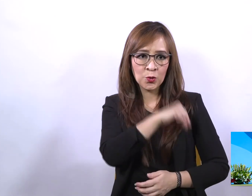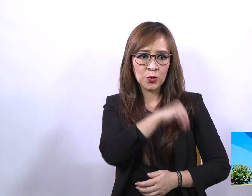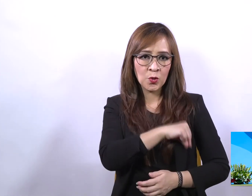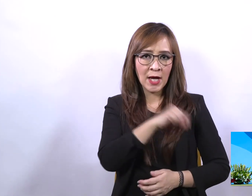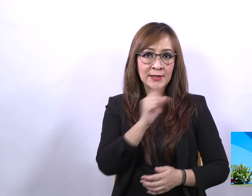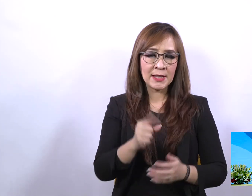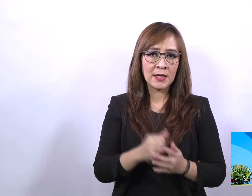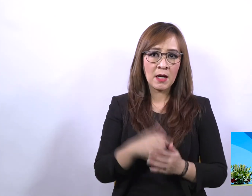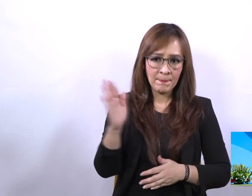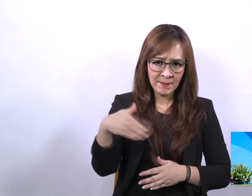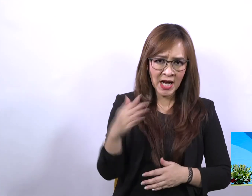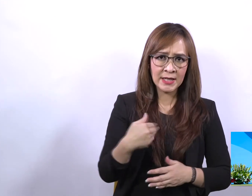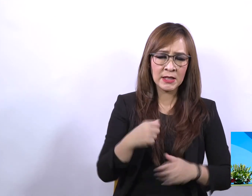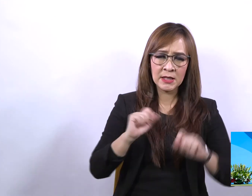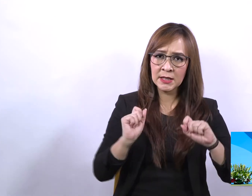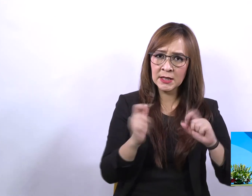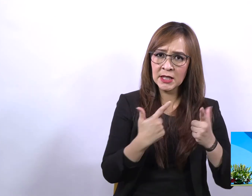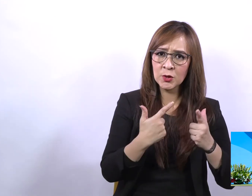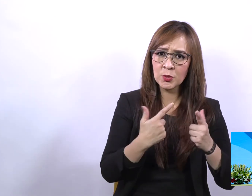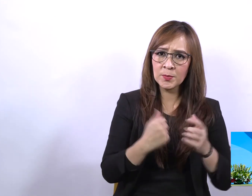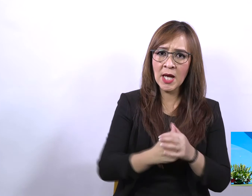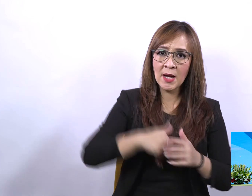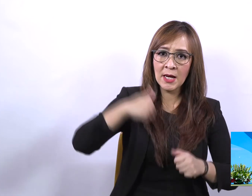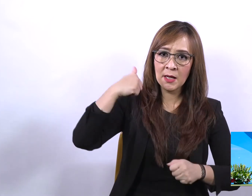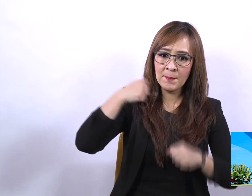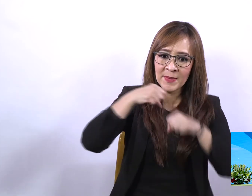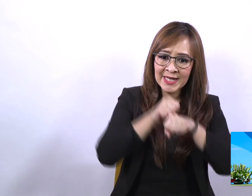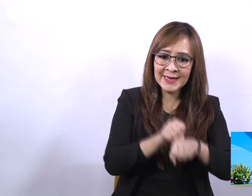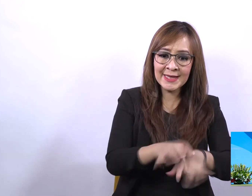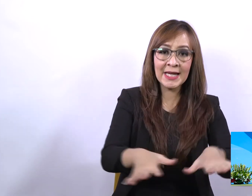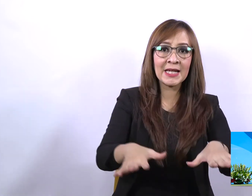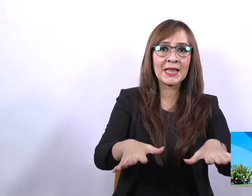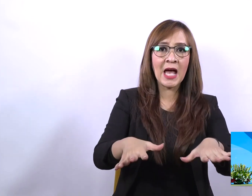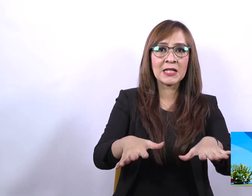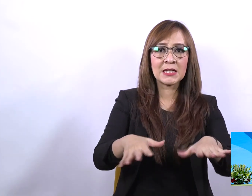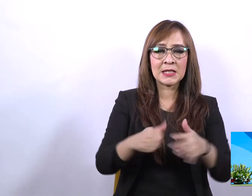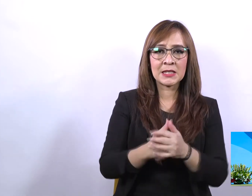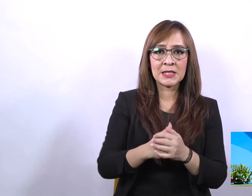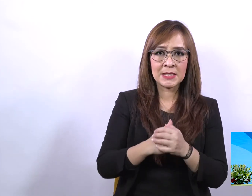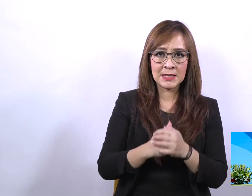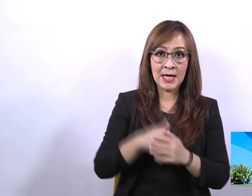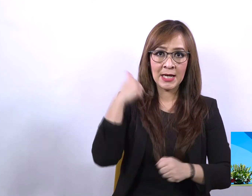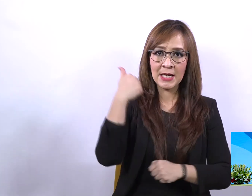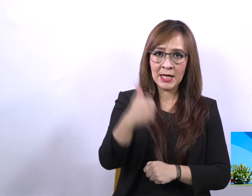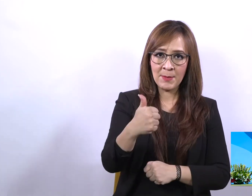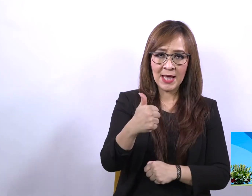gue kasih lam Tuhan Mari kita hidup berintegritas dan berkualitas eh